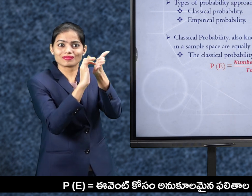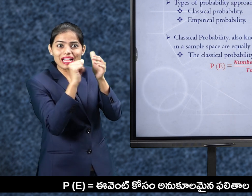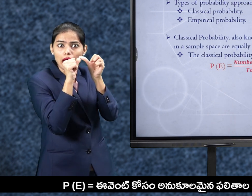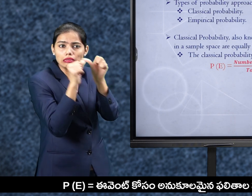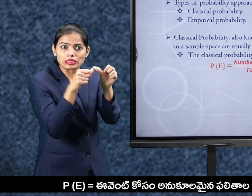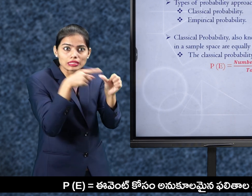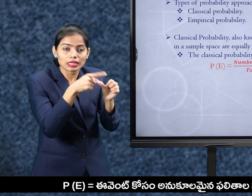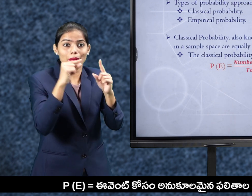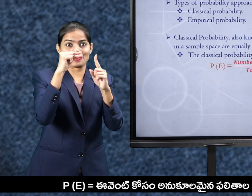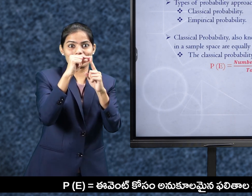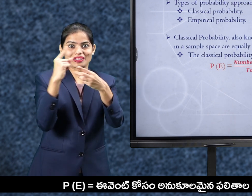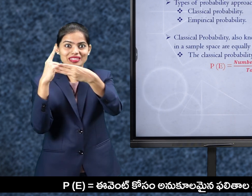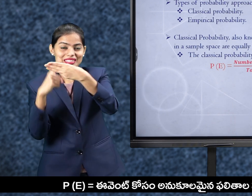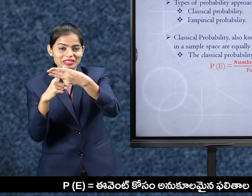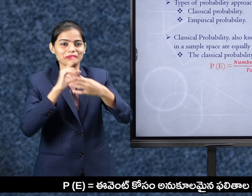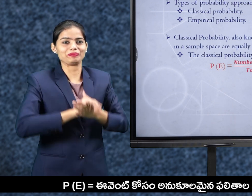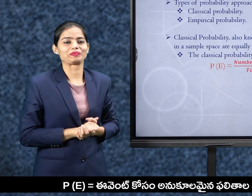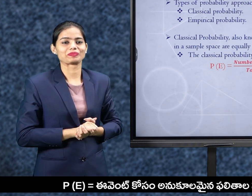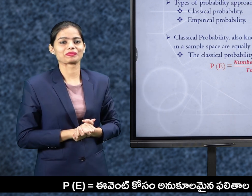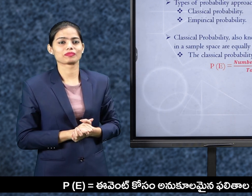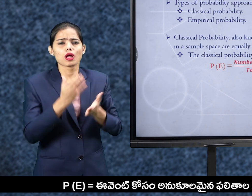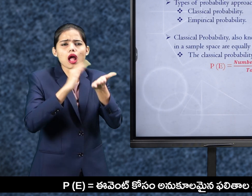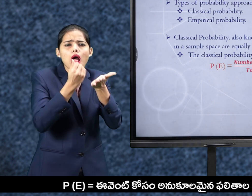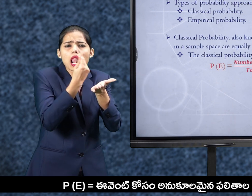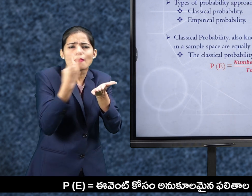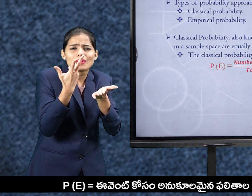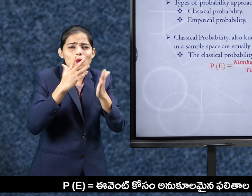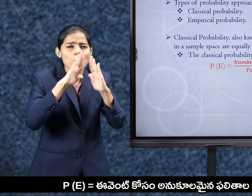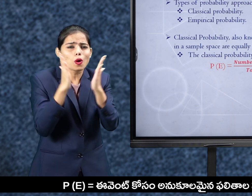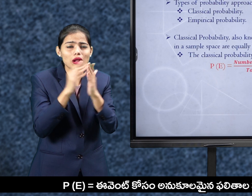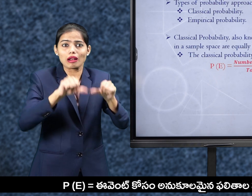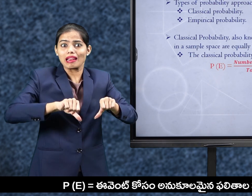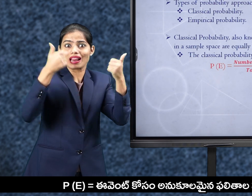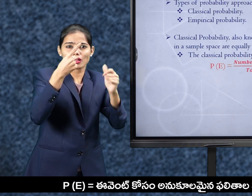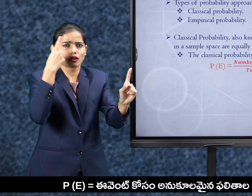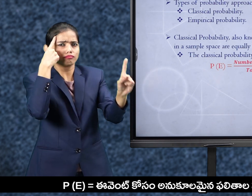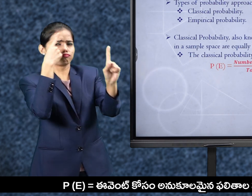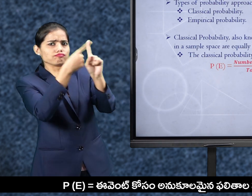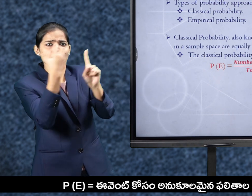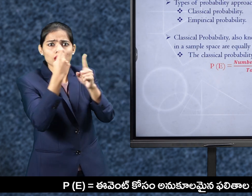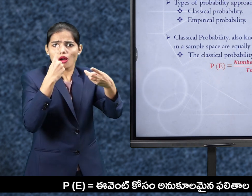PE is equal to ఈవెంట్ కోసం అనుకూలమైన ఫలితాల సంఖ్య ప్లస్ మొత్తం సాధ్యమయ్యే ఫలితాల